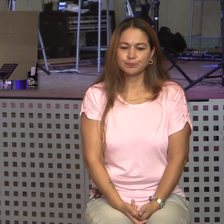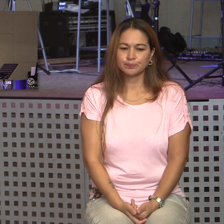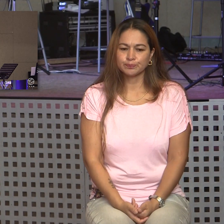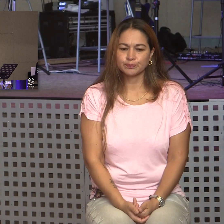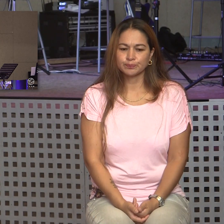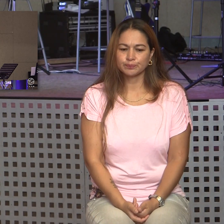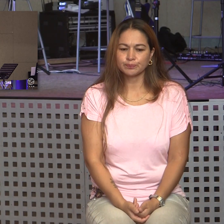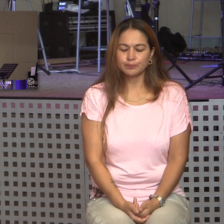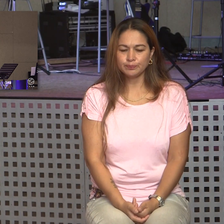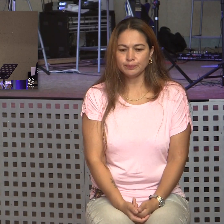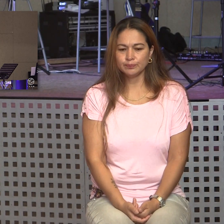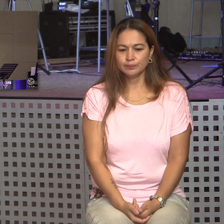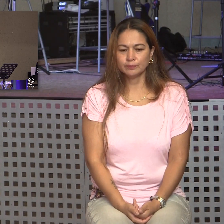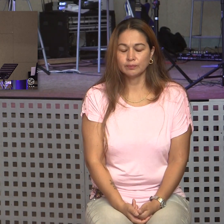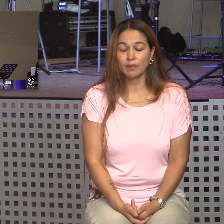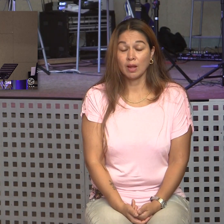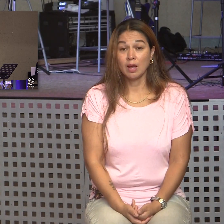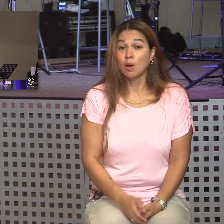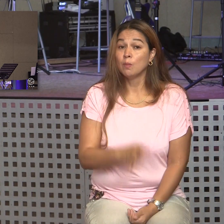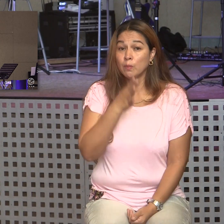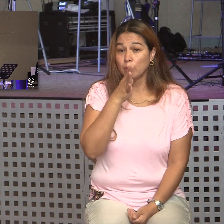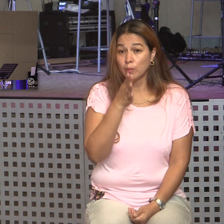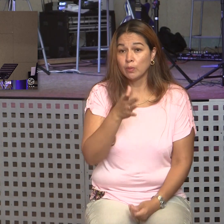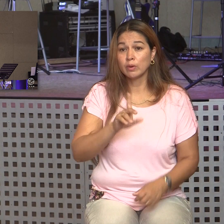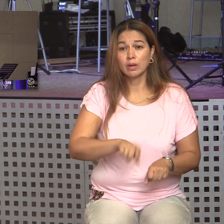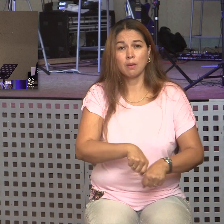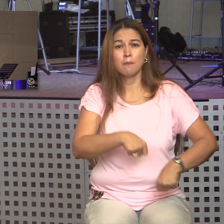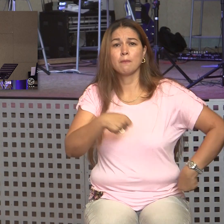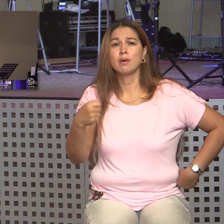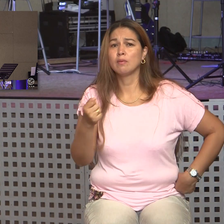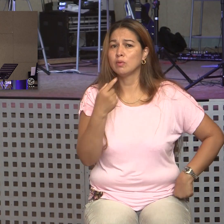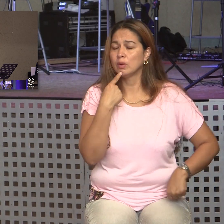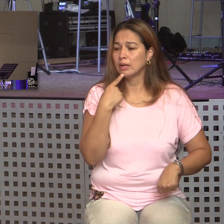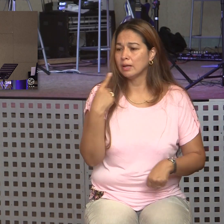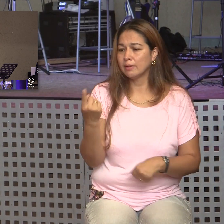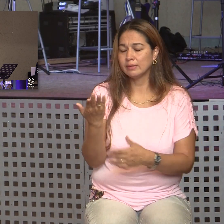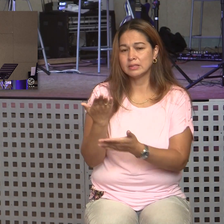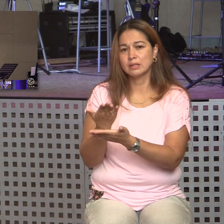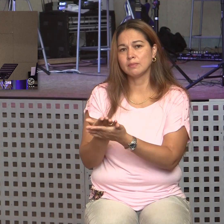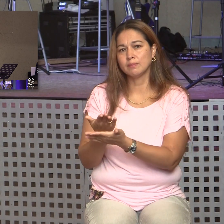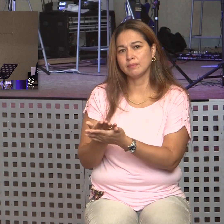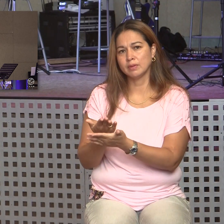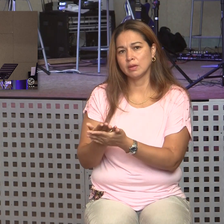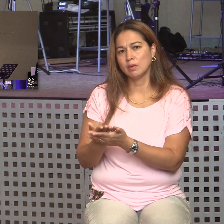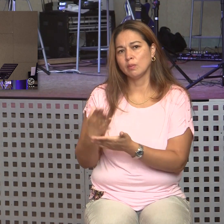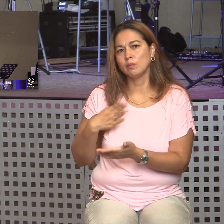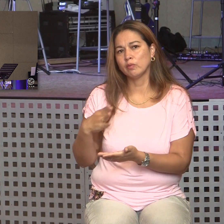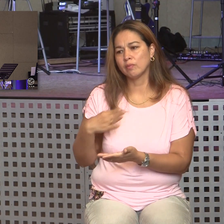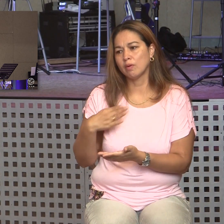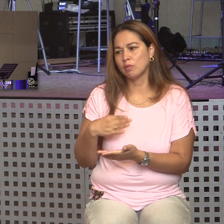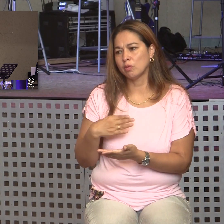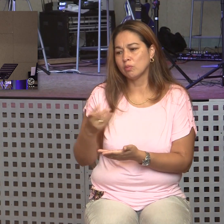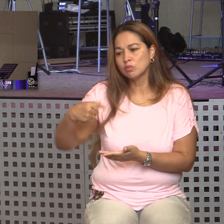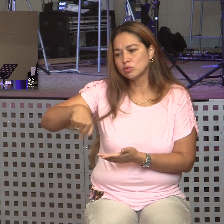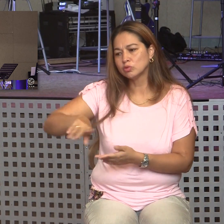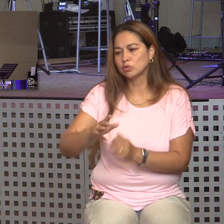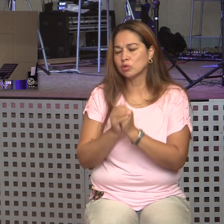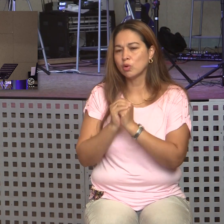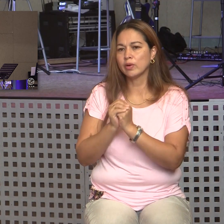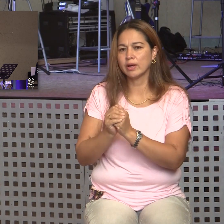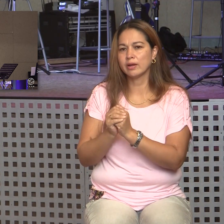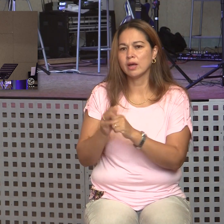Él dice a la iglesia, ayudadme a orar para que yo hable con denuedo